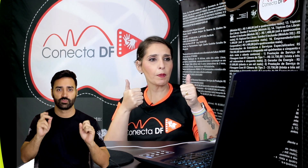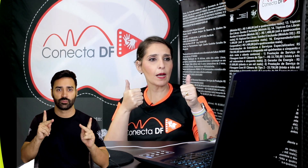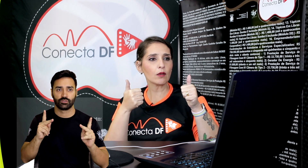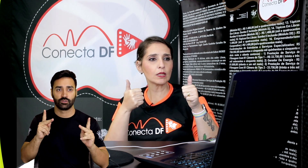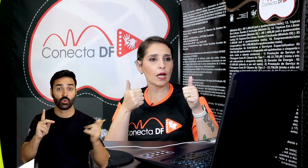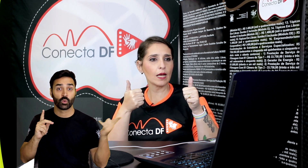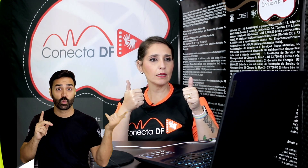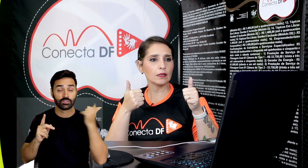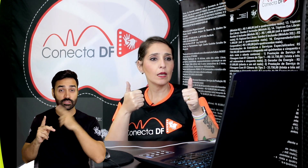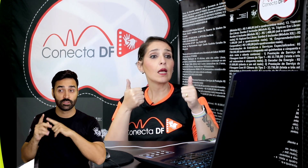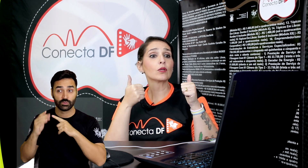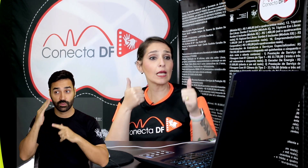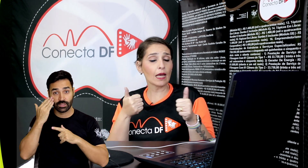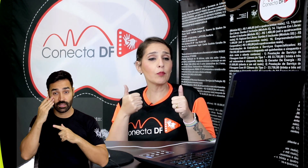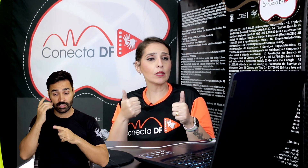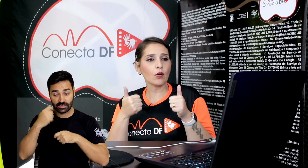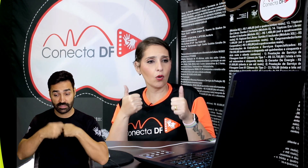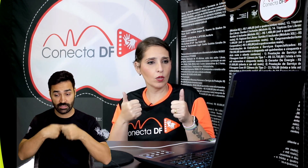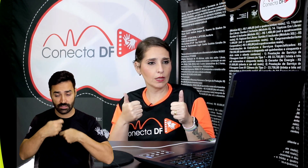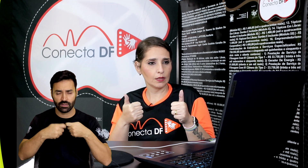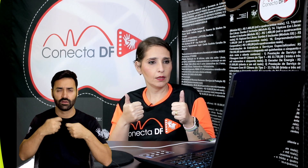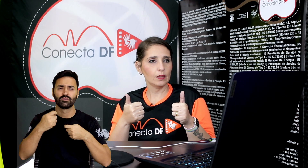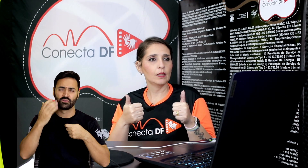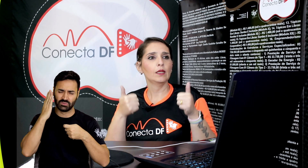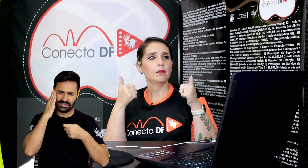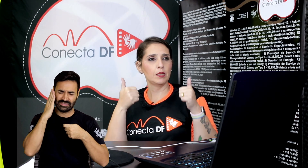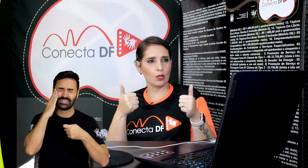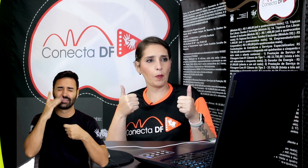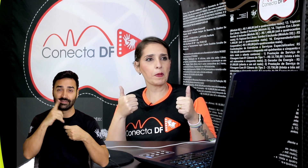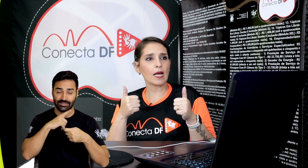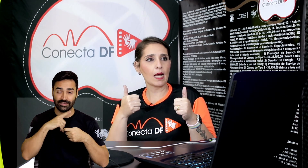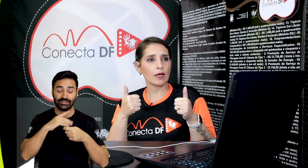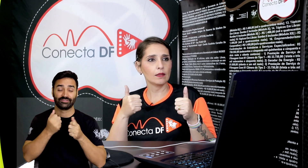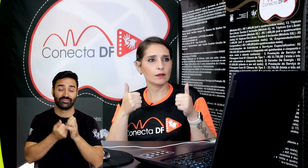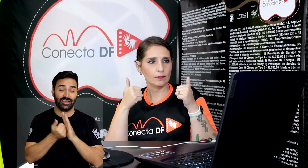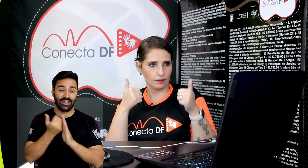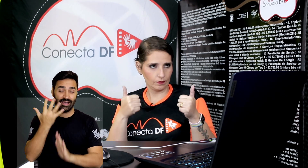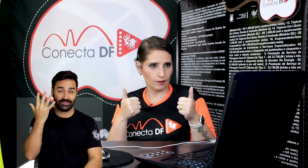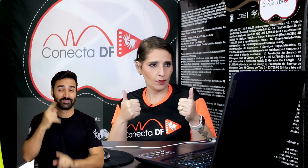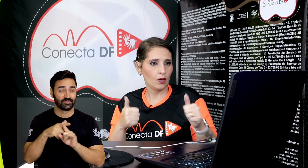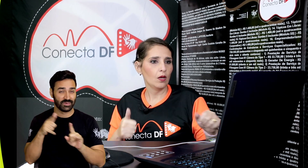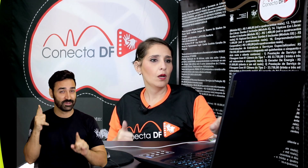Deu para pegar os sinais? Eu sei que é muita coisa, mas deu para pegar.